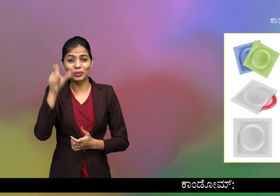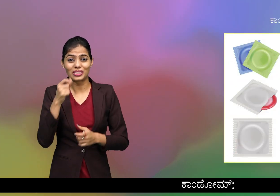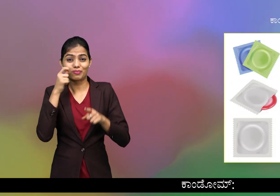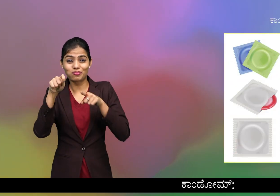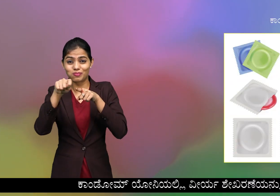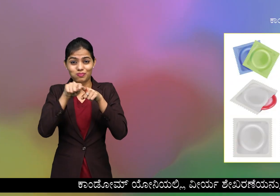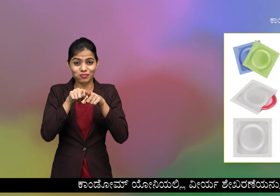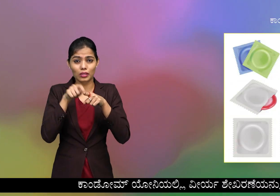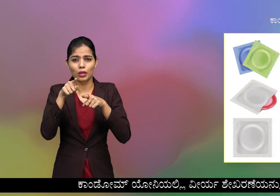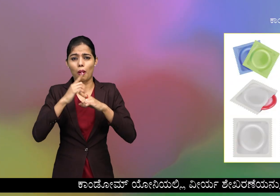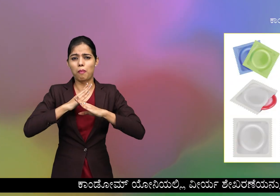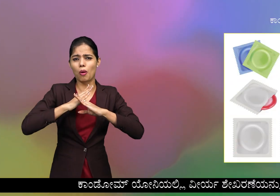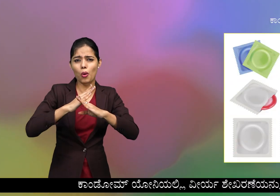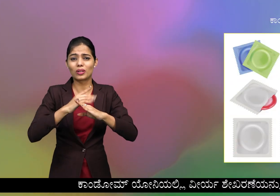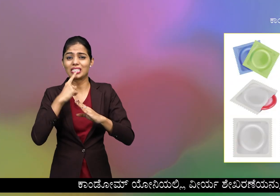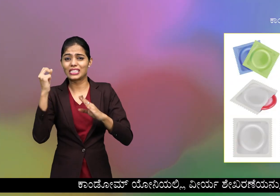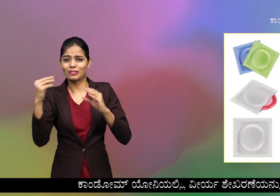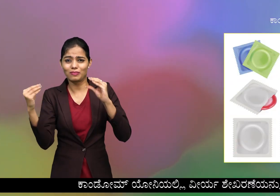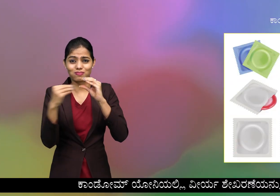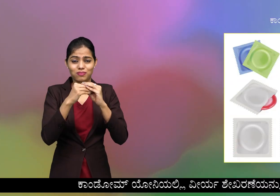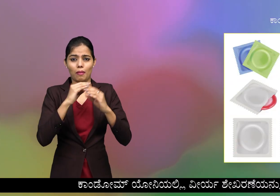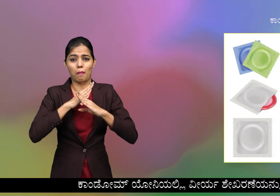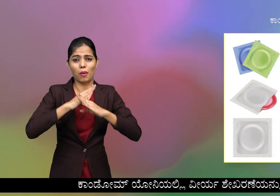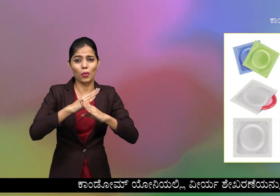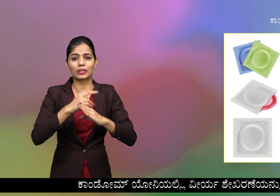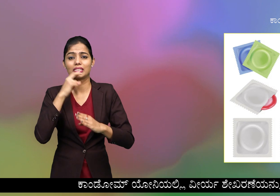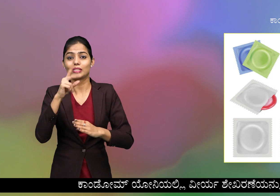ಕಾಂಡೋಮ್. ಕಾಂಡೋಮ್ ಯೋನಿಯಲ್ಲಿ ವೀರ್ಯ ಶೇಖರಣೆಯನ್ನ ತಡೆಯುತ್ತದೆ.